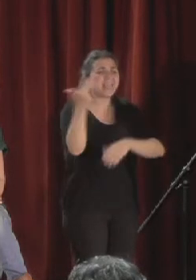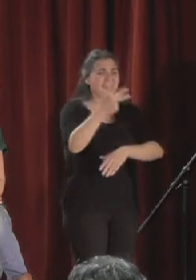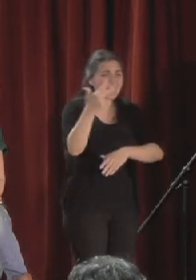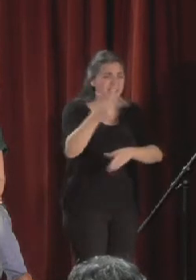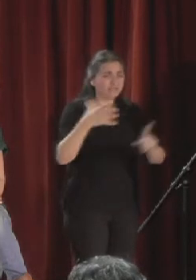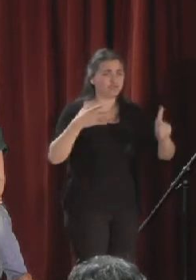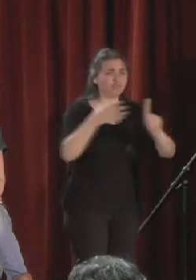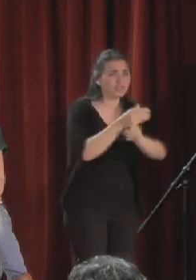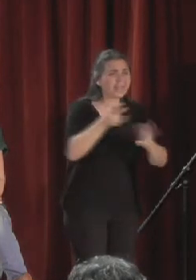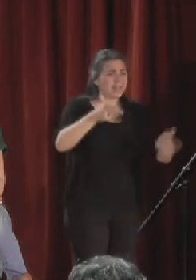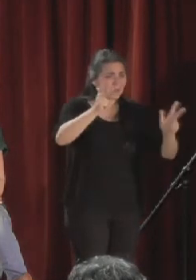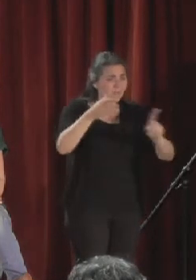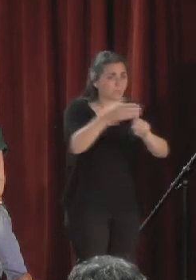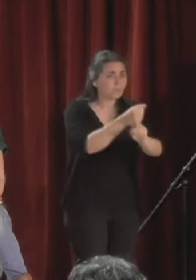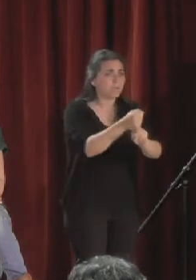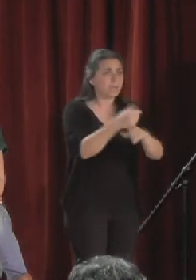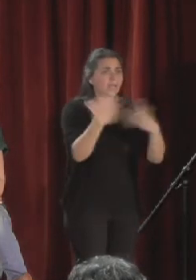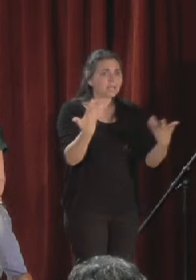Temos que recoller todo eso,